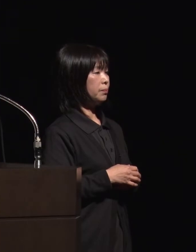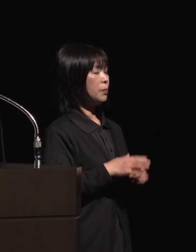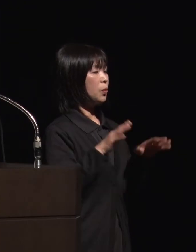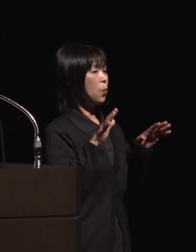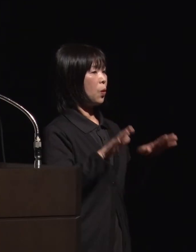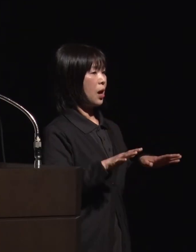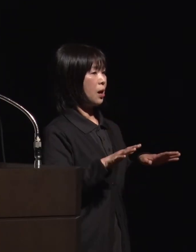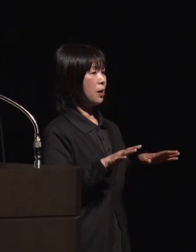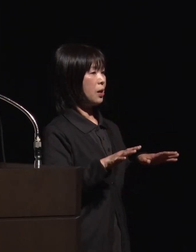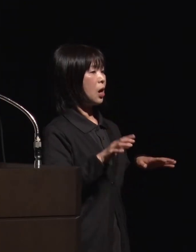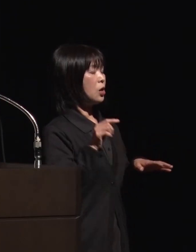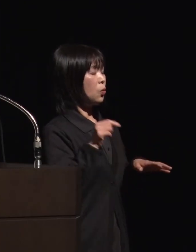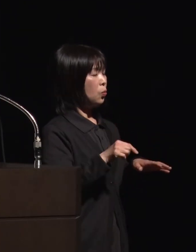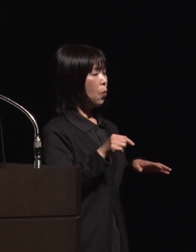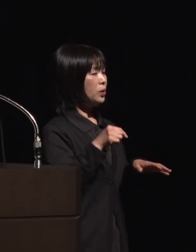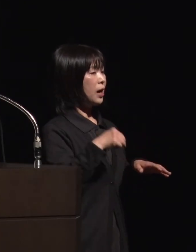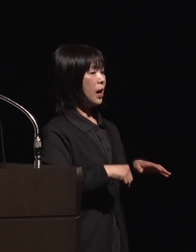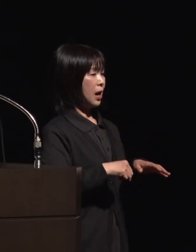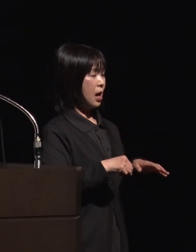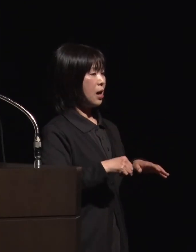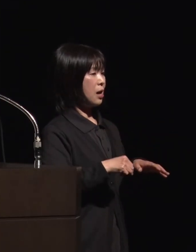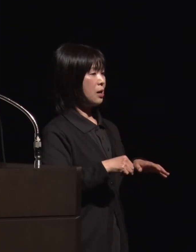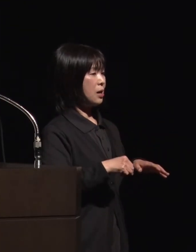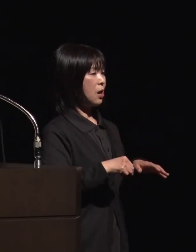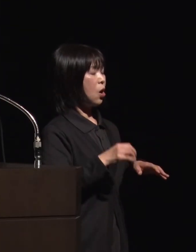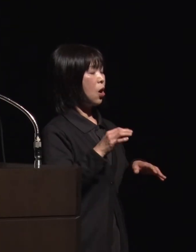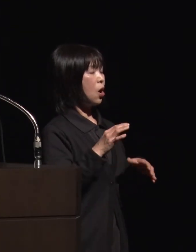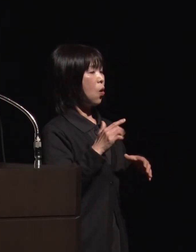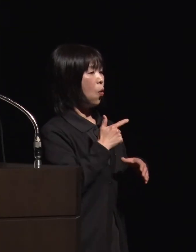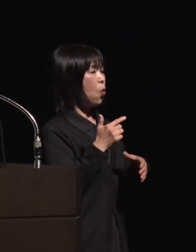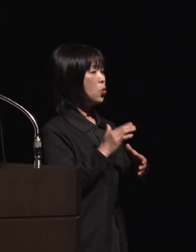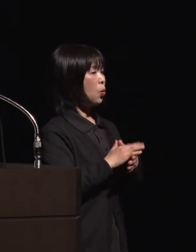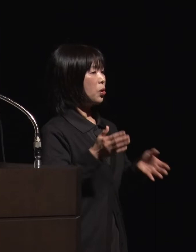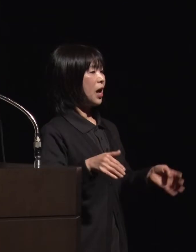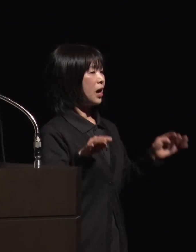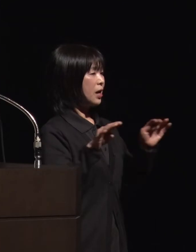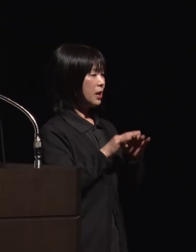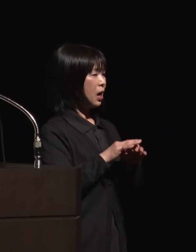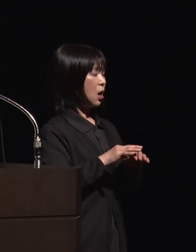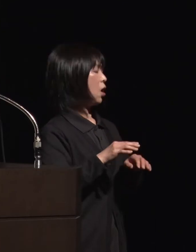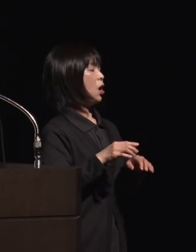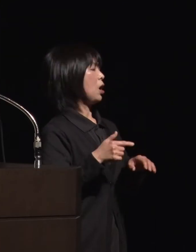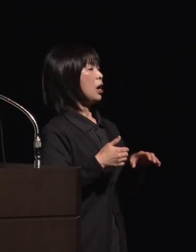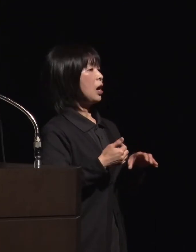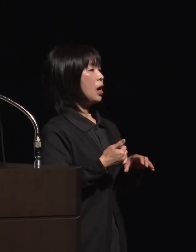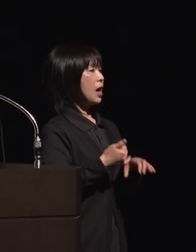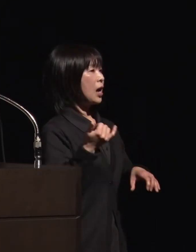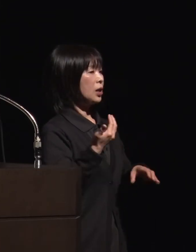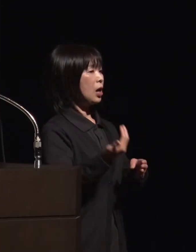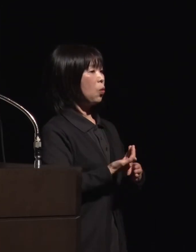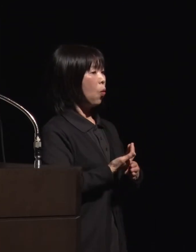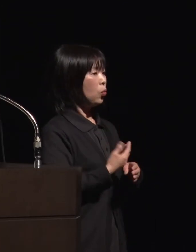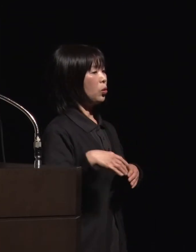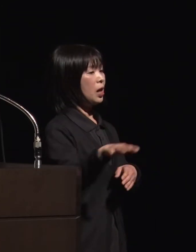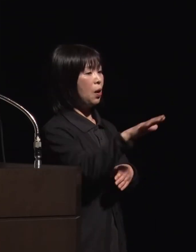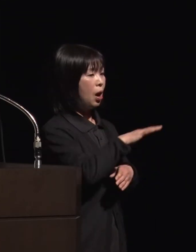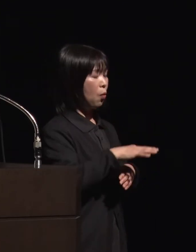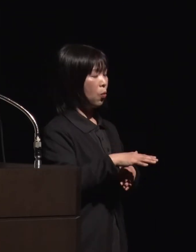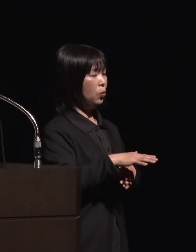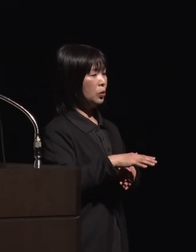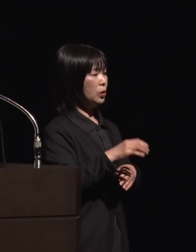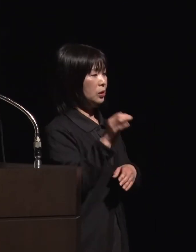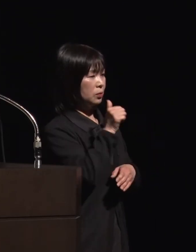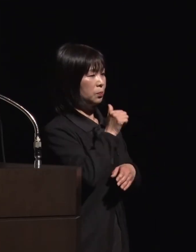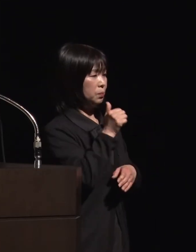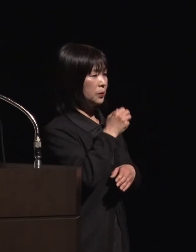本日はその動画の中から大友館、大友氏館跡庭園をご案内する3本を